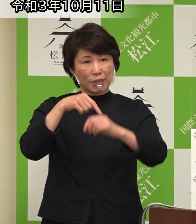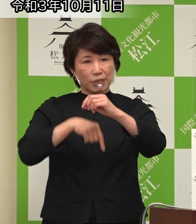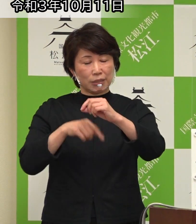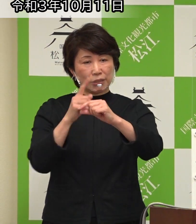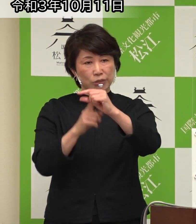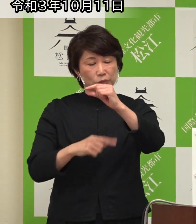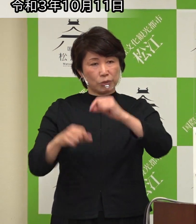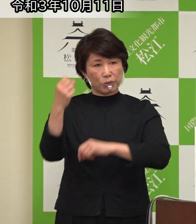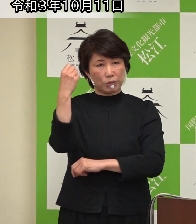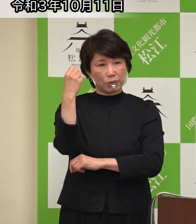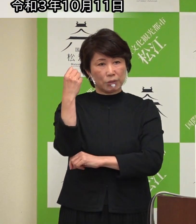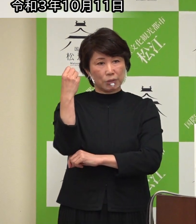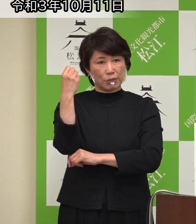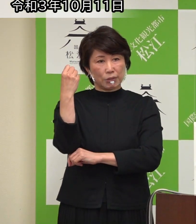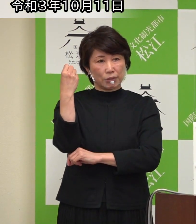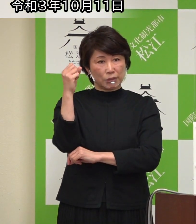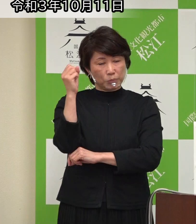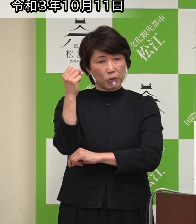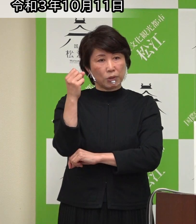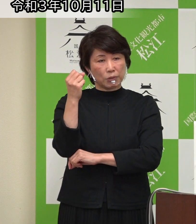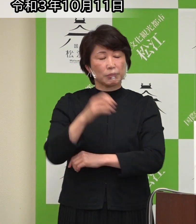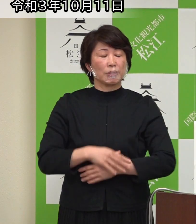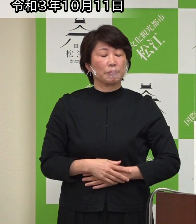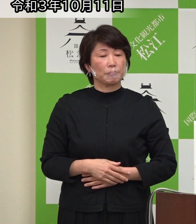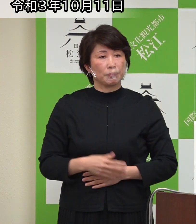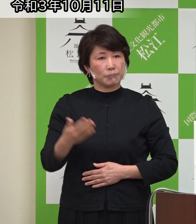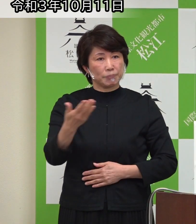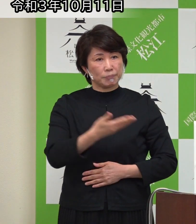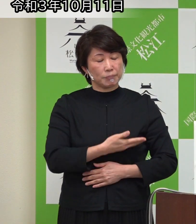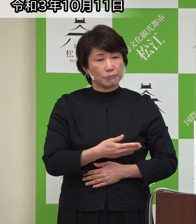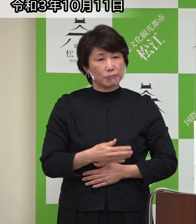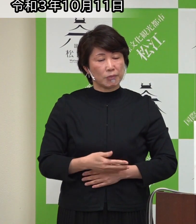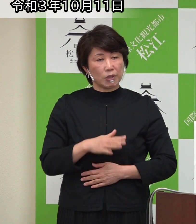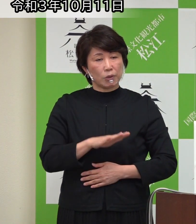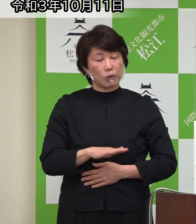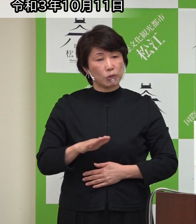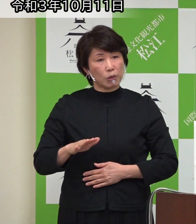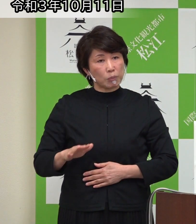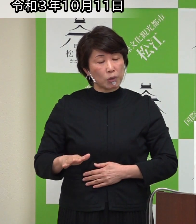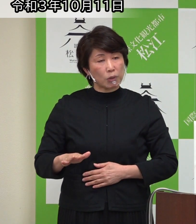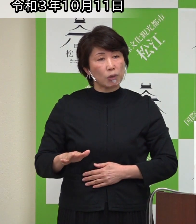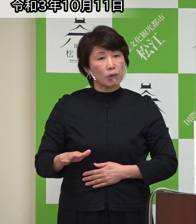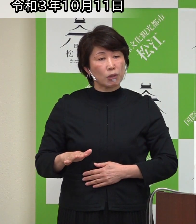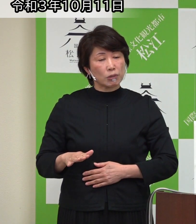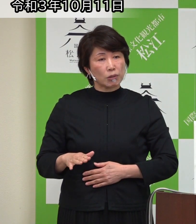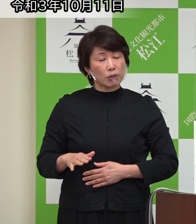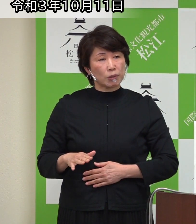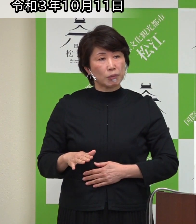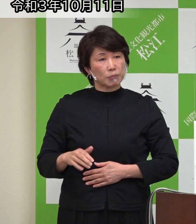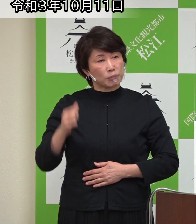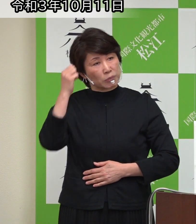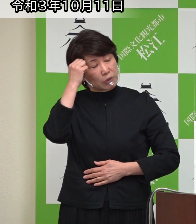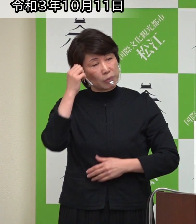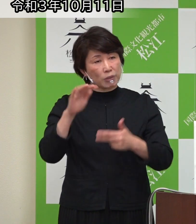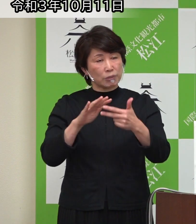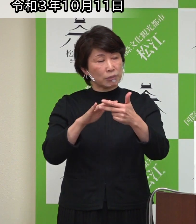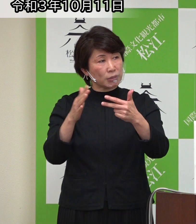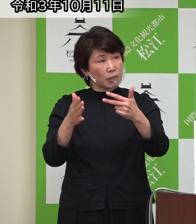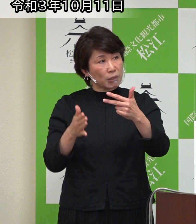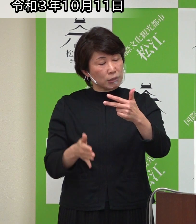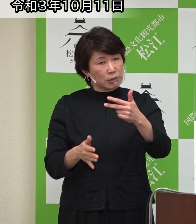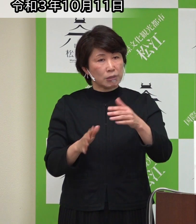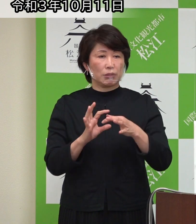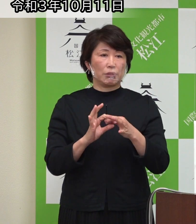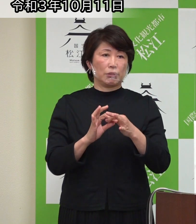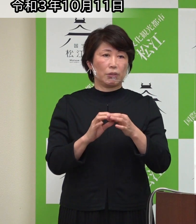すみません、参院長新報の片山です。よろしくお願いいたします。まず子どものショートステイの見直しに関してなんですが、はい、すみません、ちょ